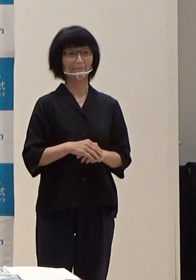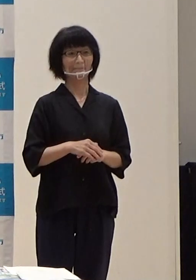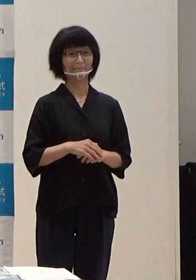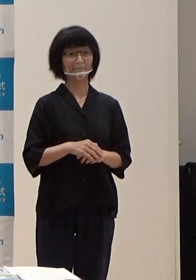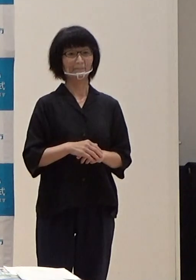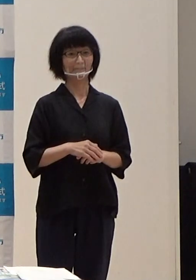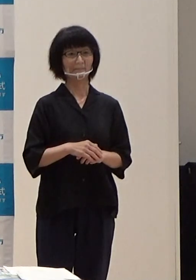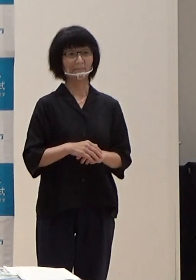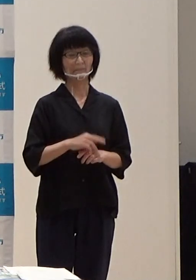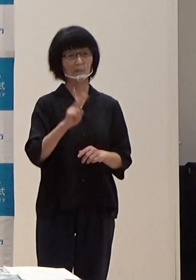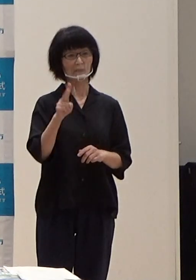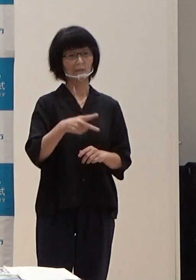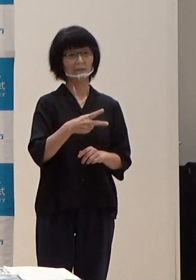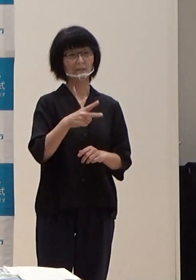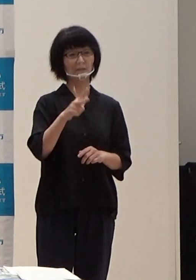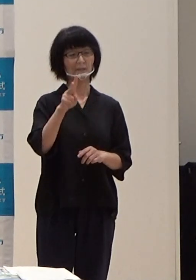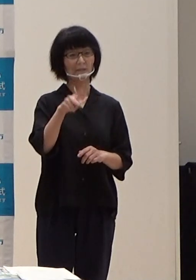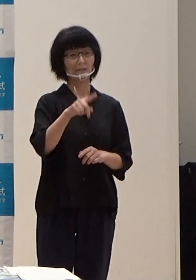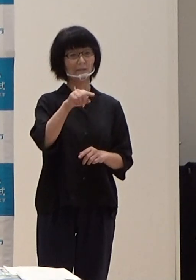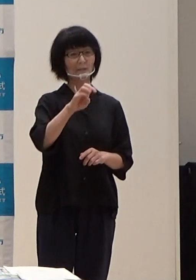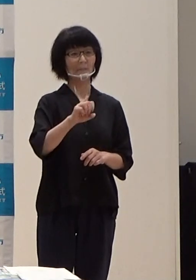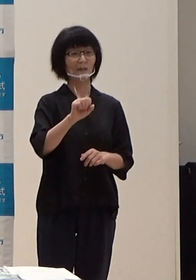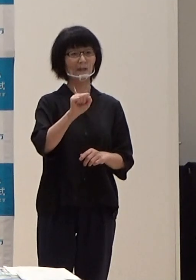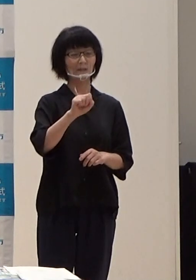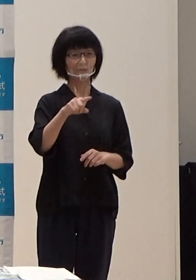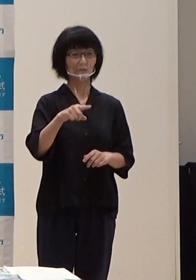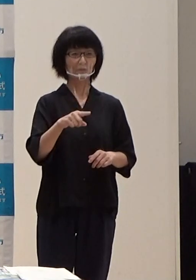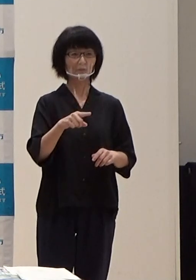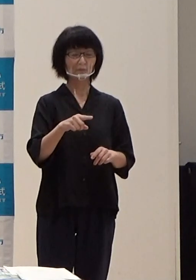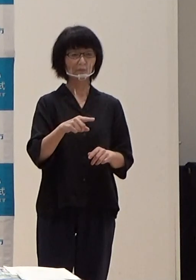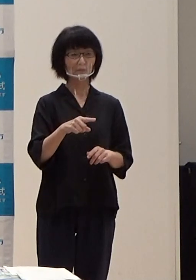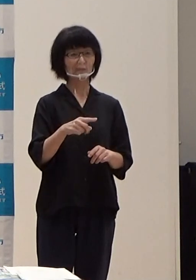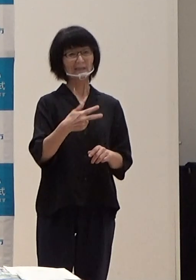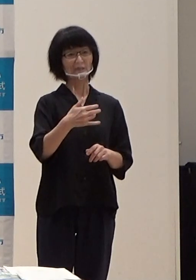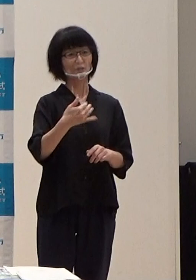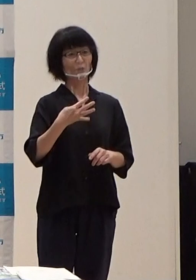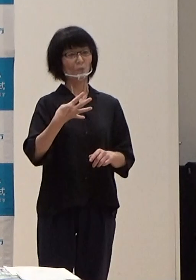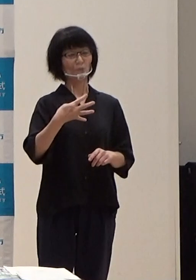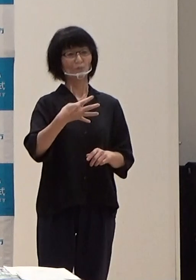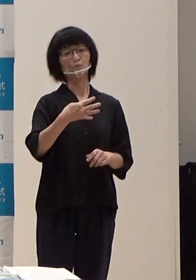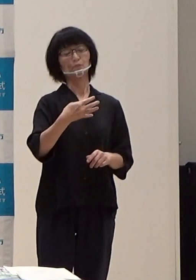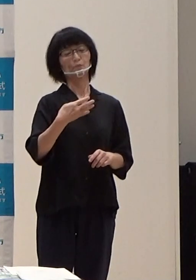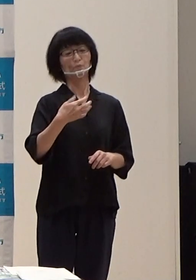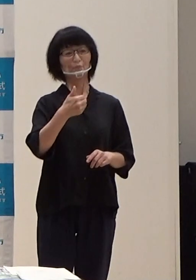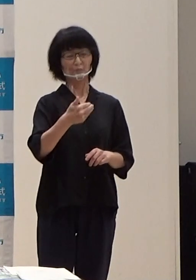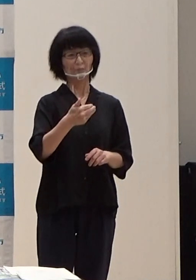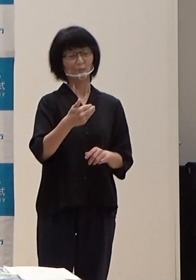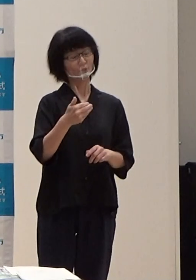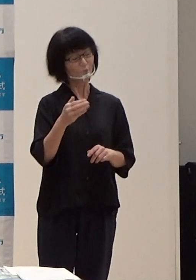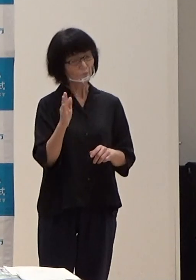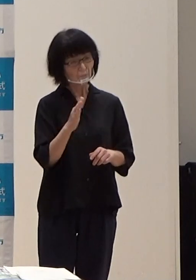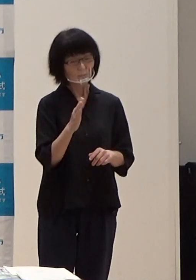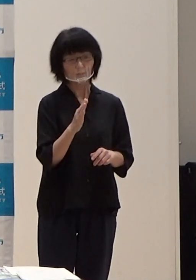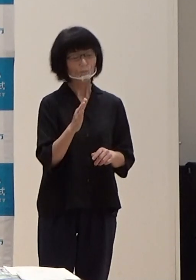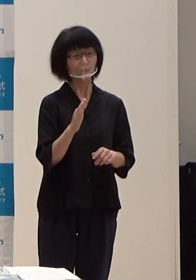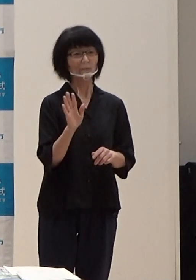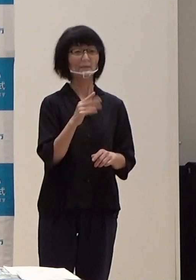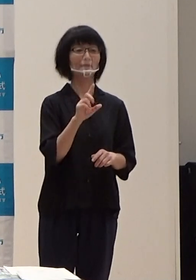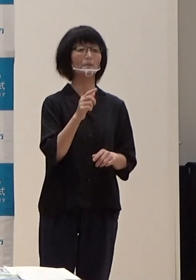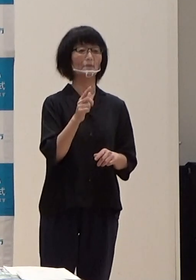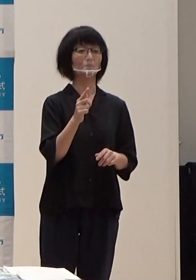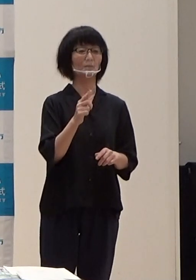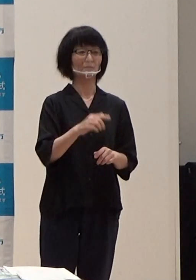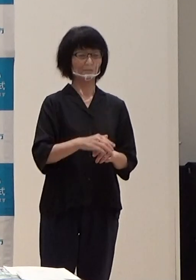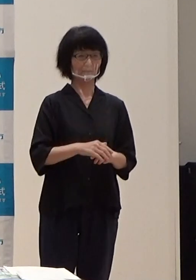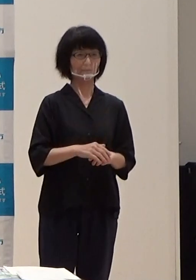リーマンショックの後大開発を進めましたが、地方都市においてもあれほどではないですが再開発について規制緩和